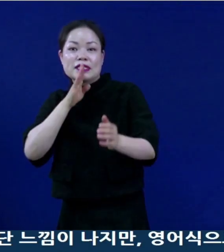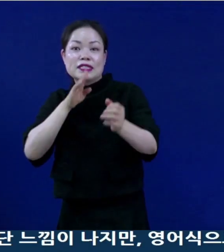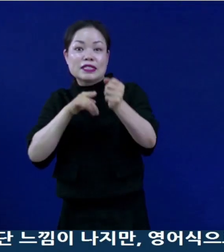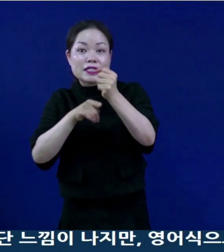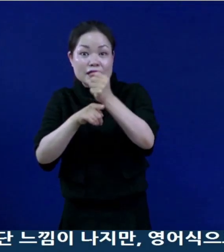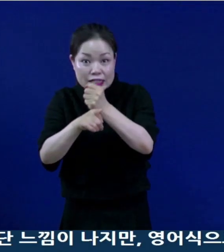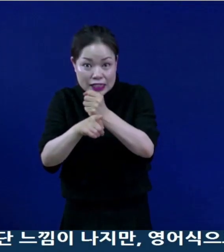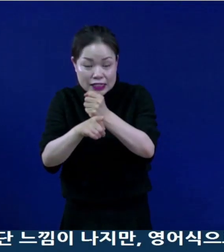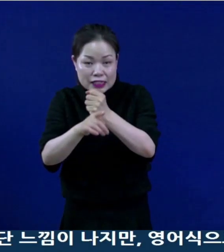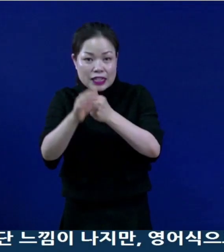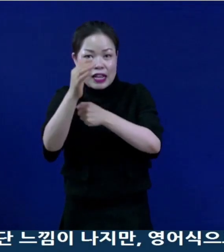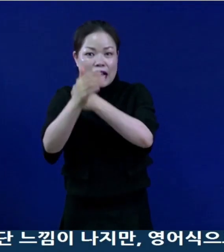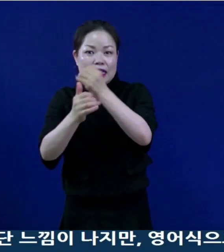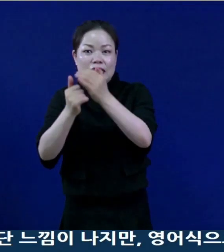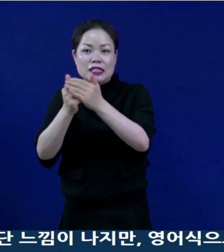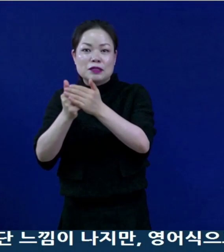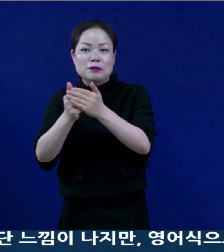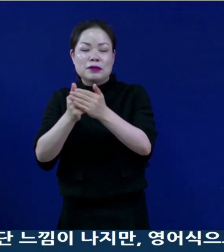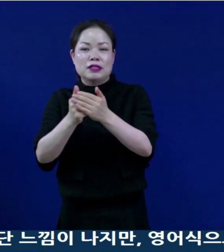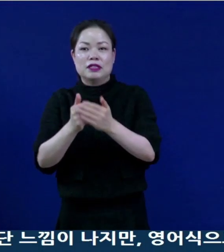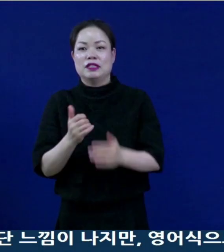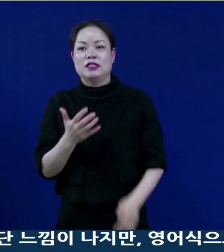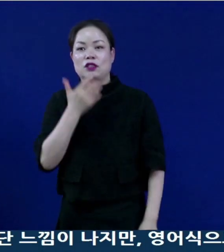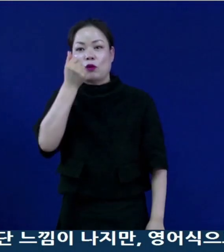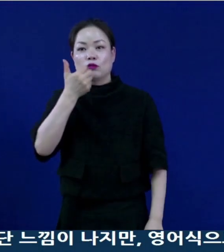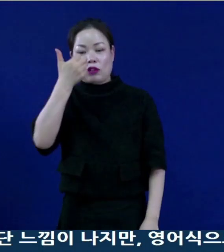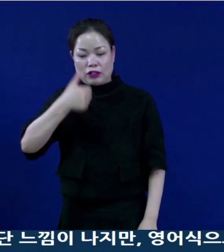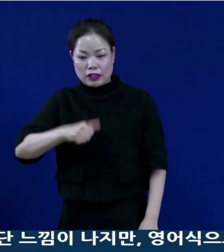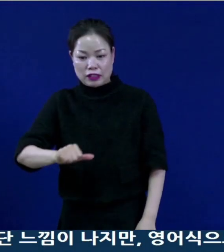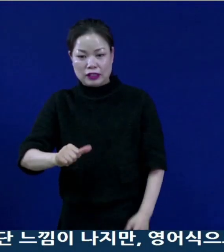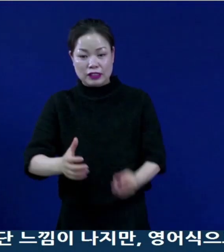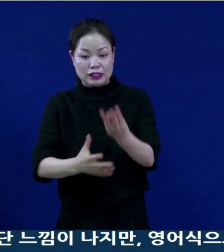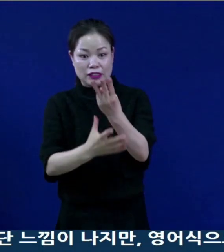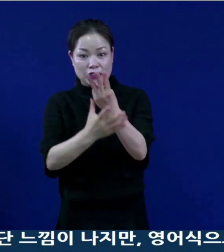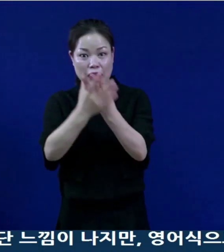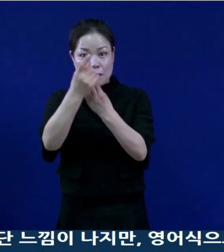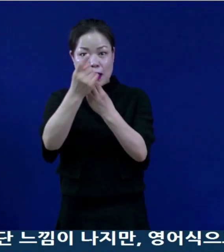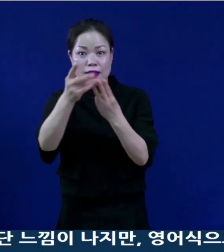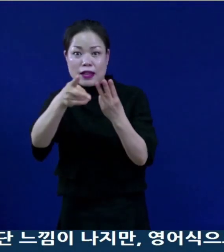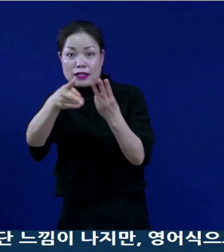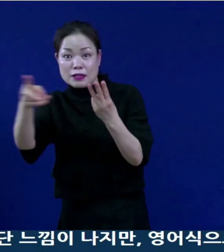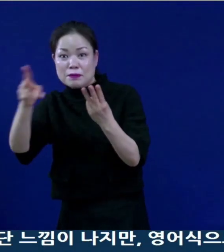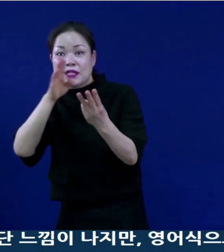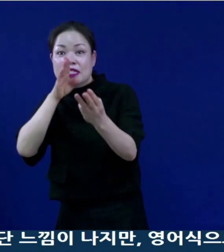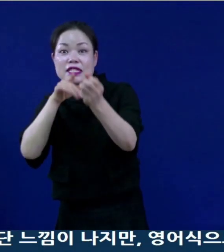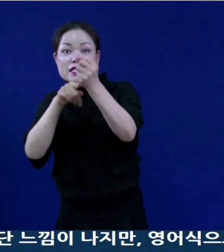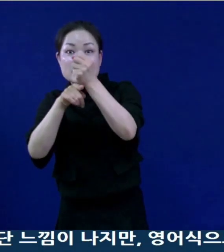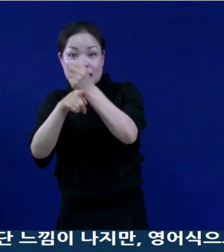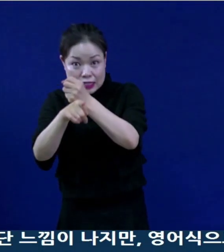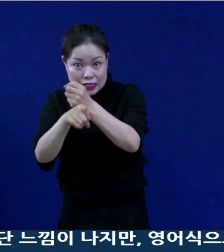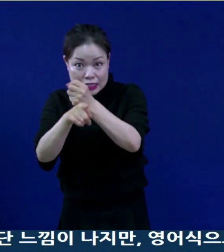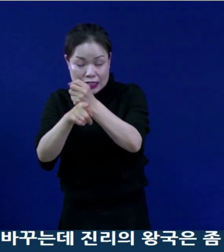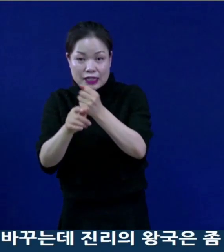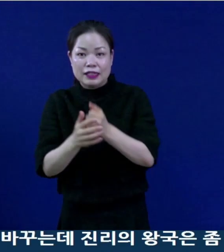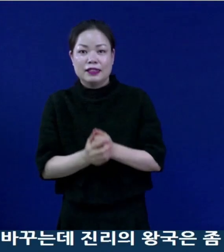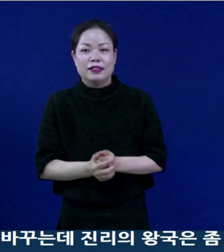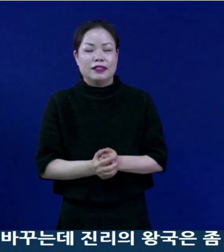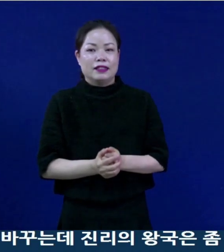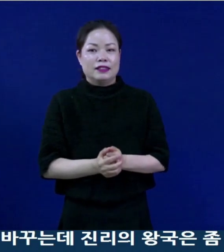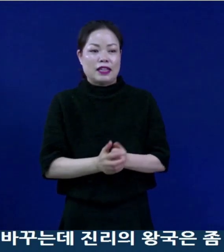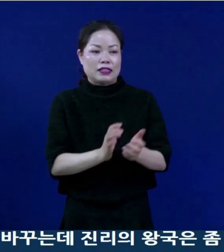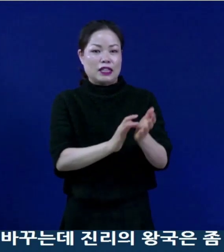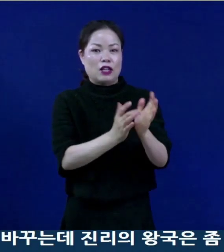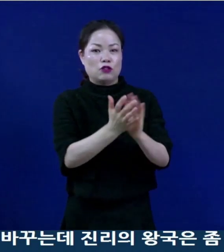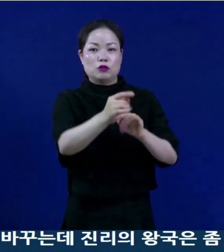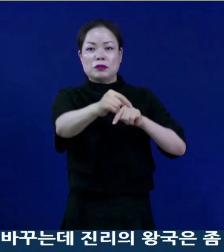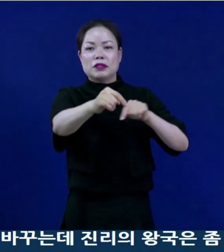공부했습니다. 하나님이 진리고 예수님이 진리고 성령님이 진리다. 삼위일체 하나님이 진리다 라고 말씀드렸습니다. 그러니까